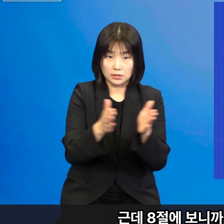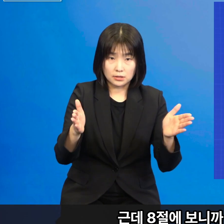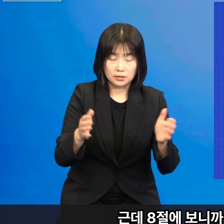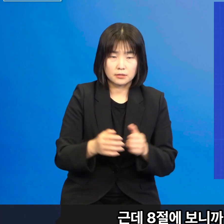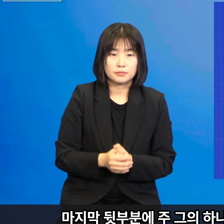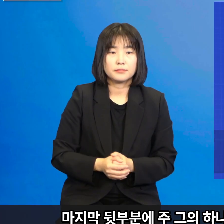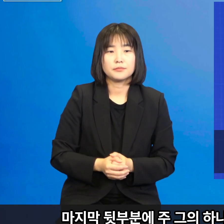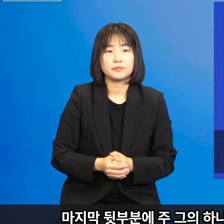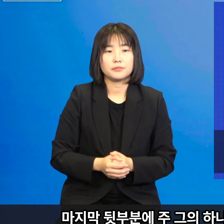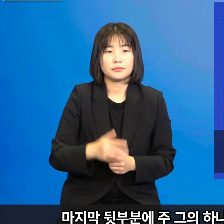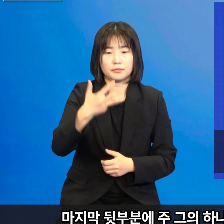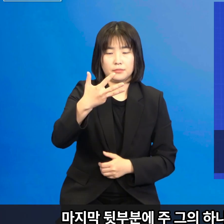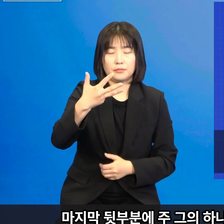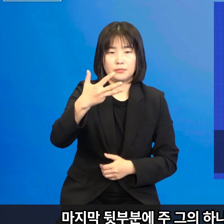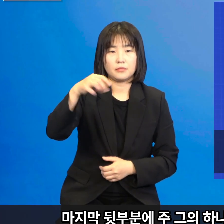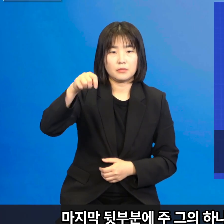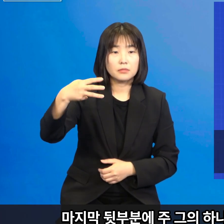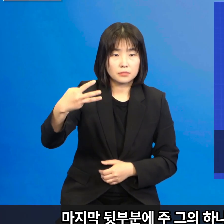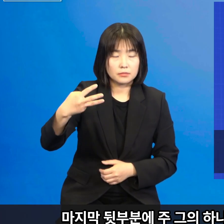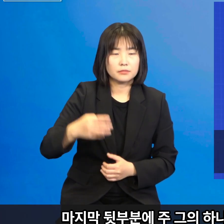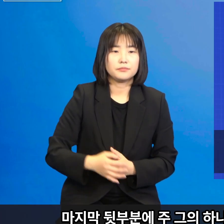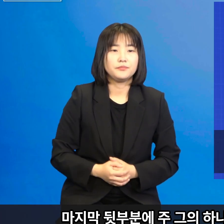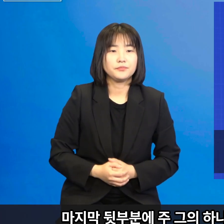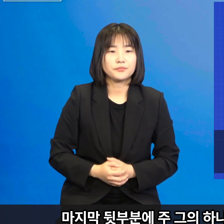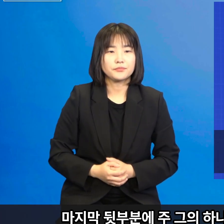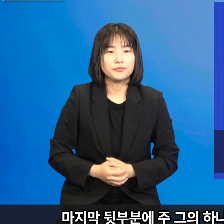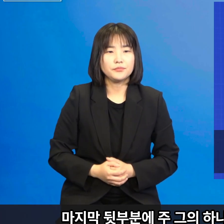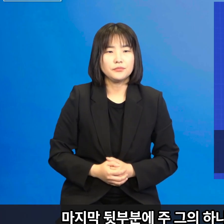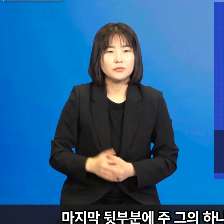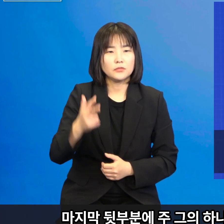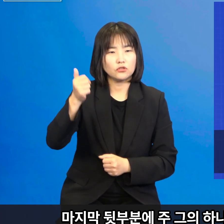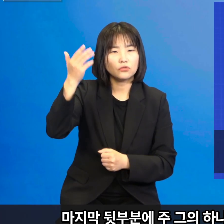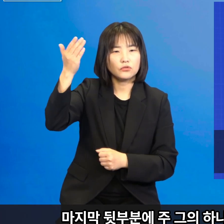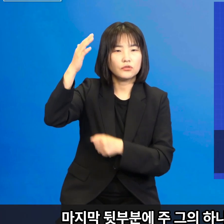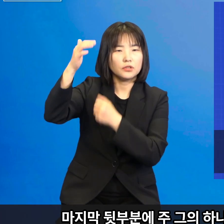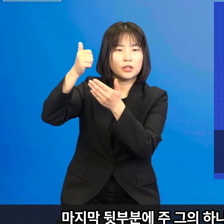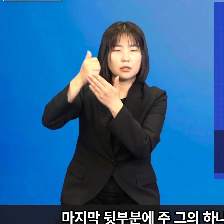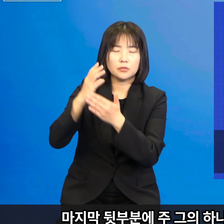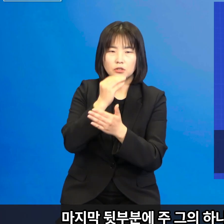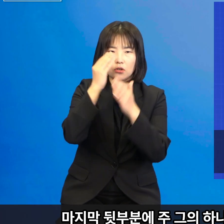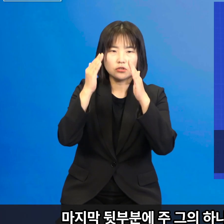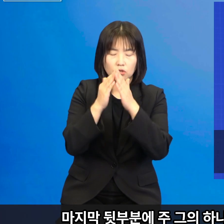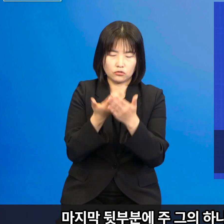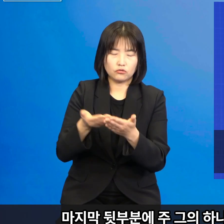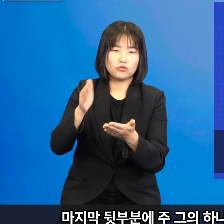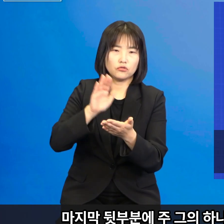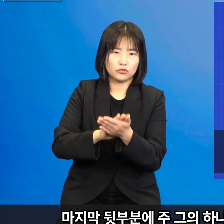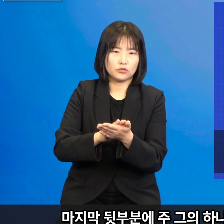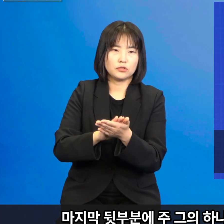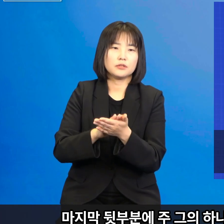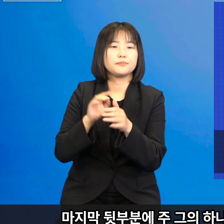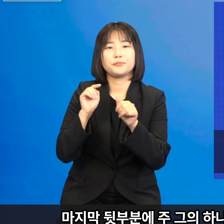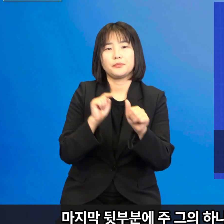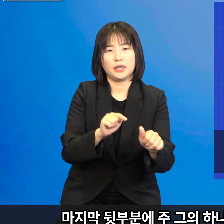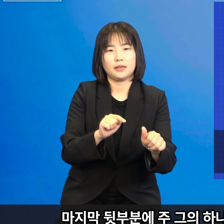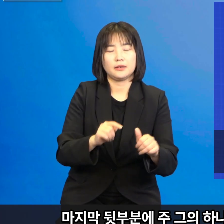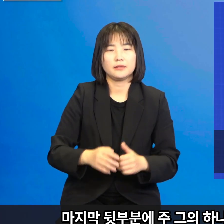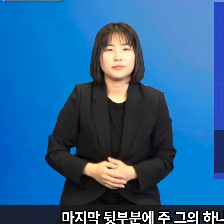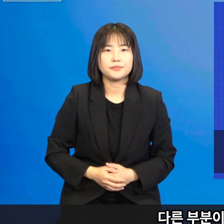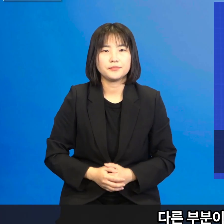보니까 이렇게 되어 있습니다. 마지막 뒷부분에 주 그의 하나님의 성전을 수리하게 하였다.